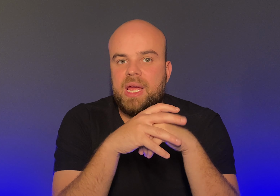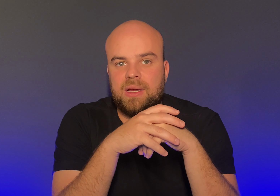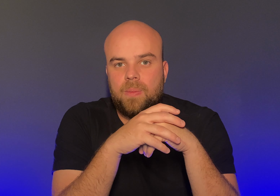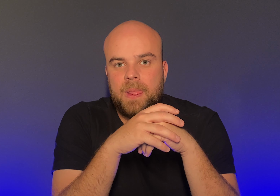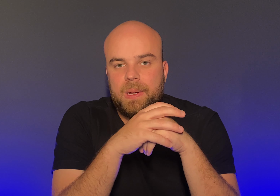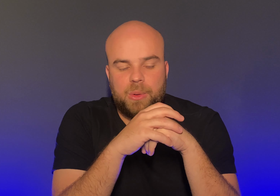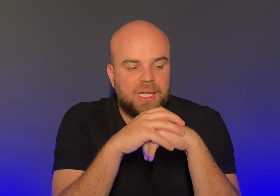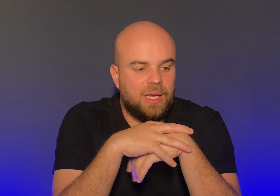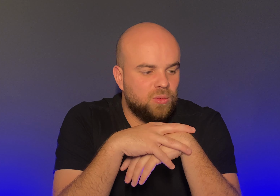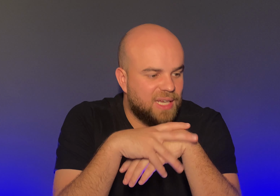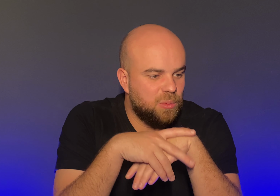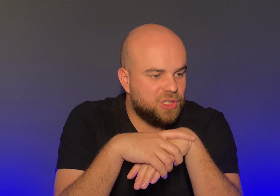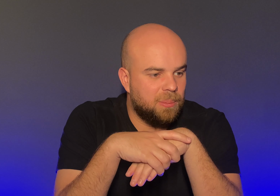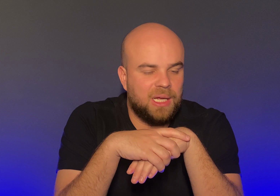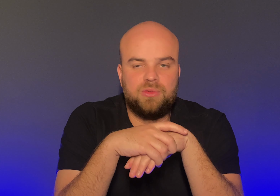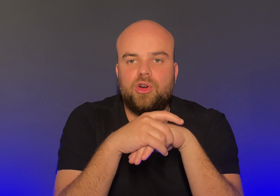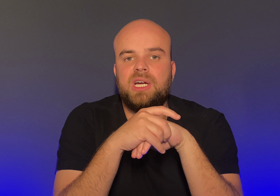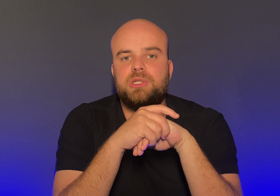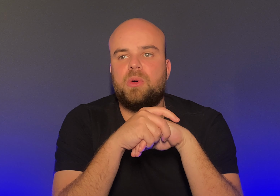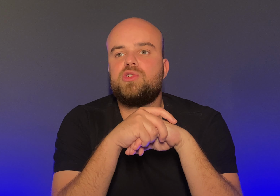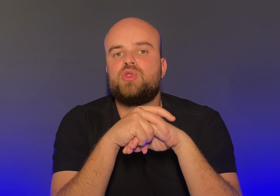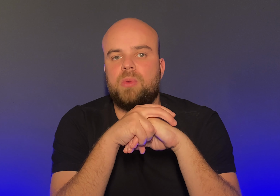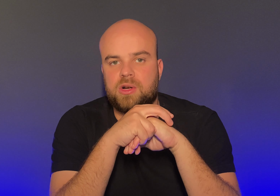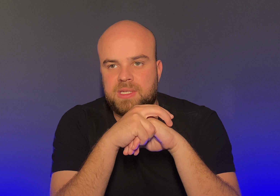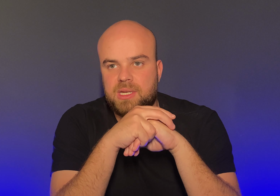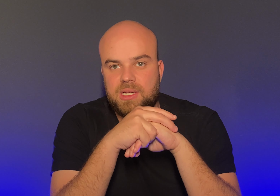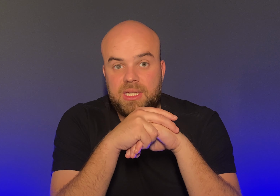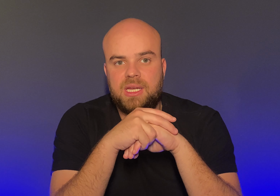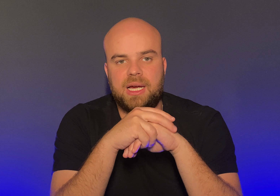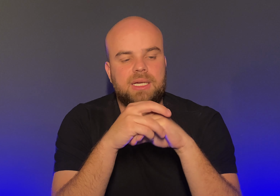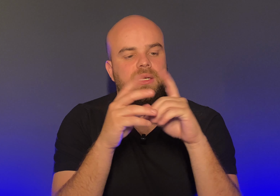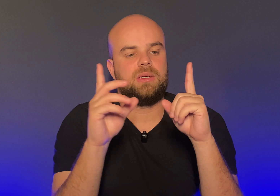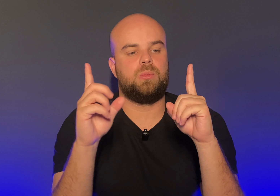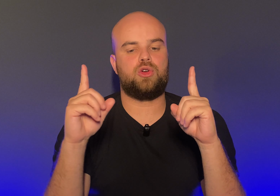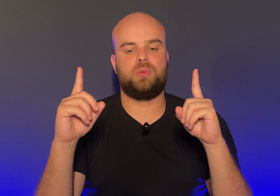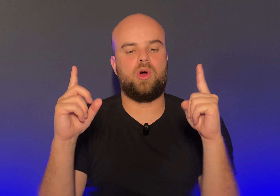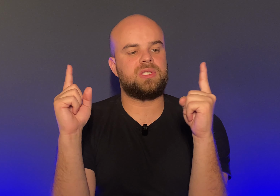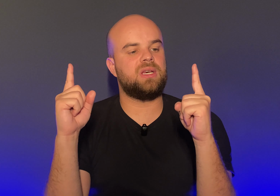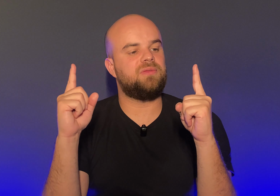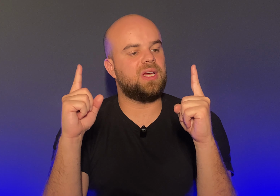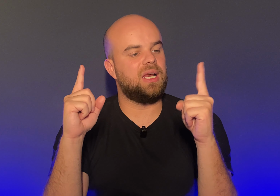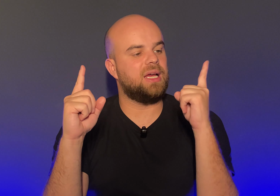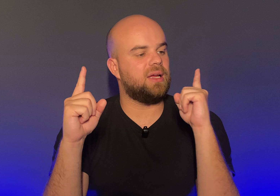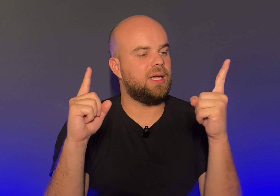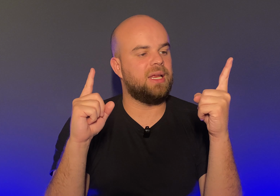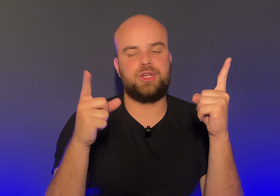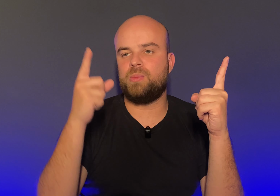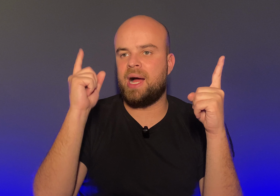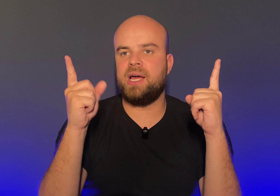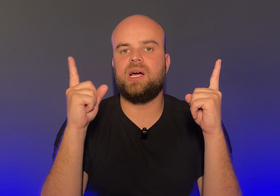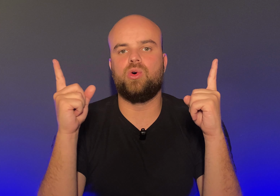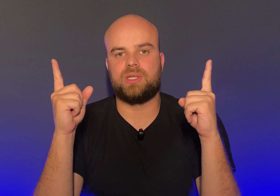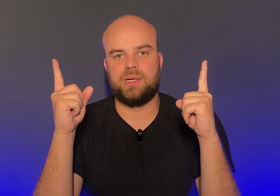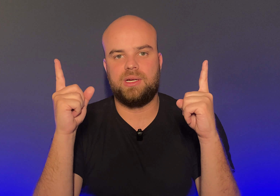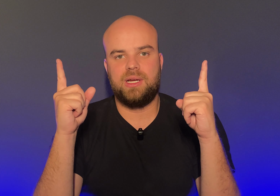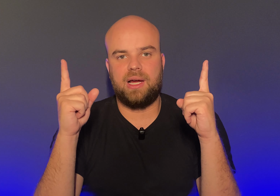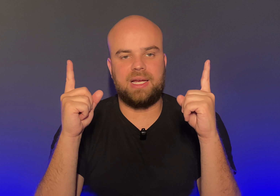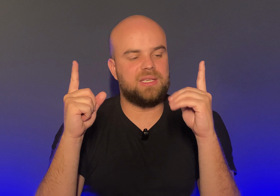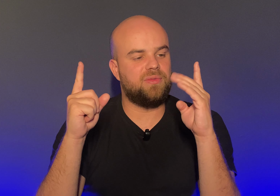que é o meia ele tem um termo chamado volante Box To Box que que é box box significa ele é ele ir de uma área outra aí